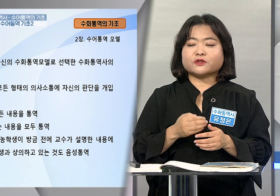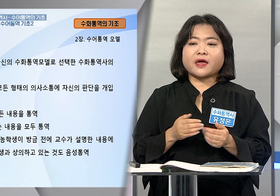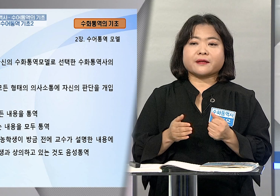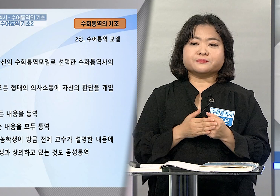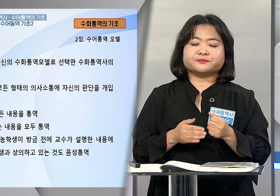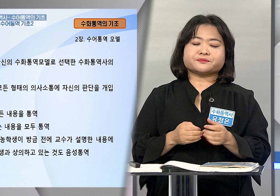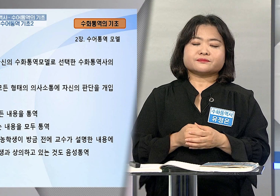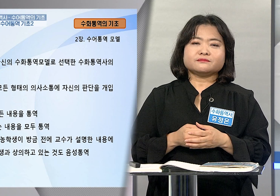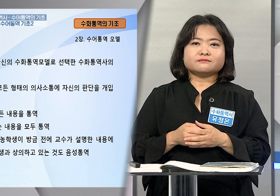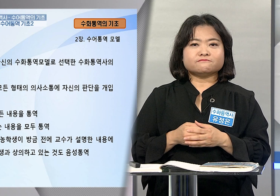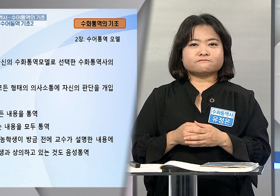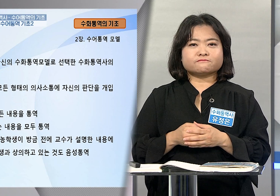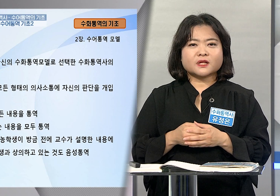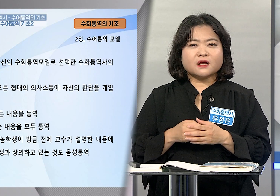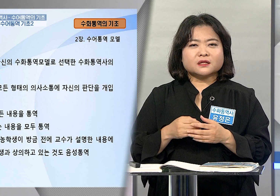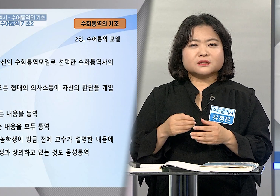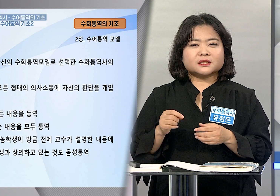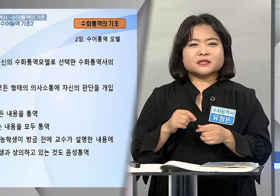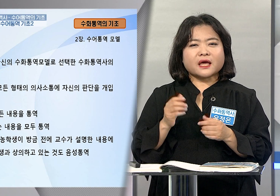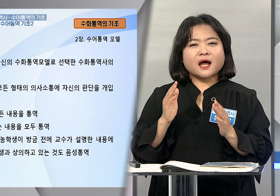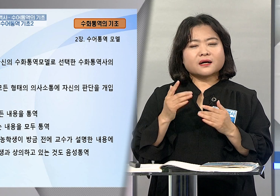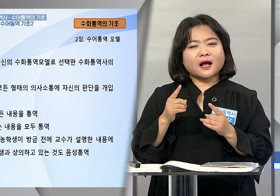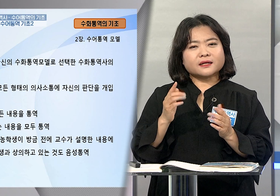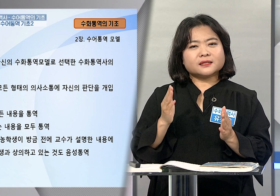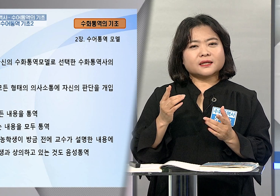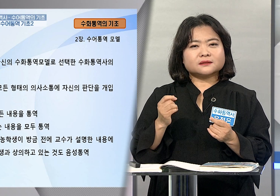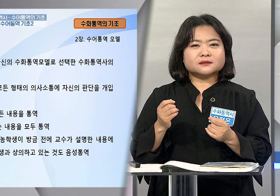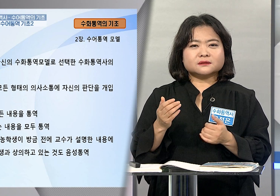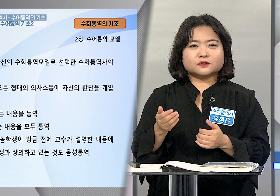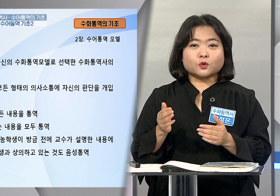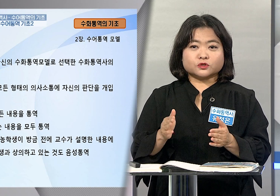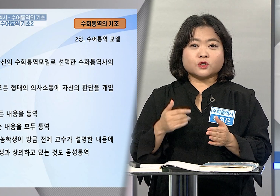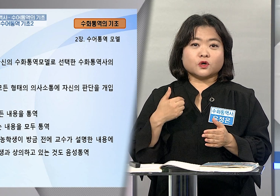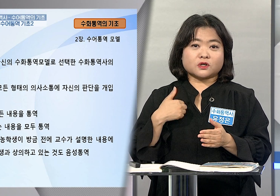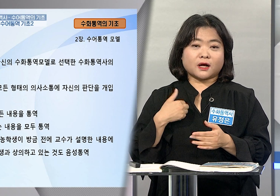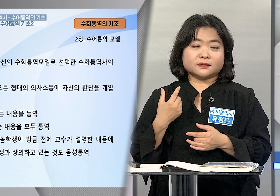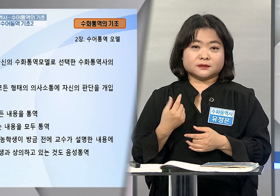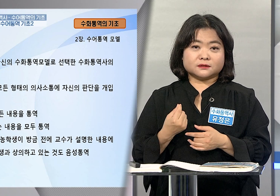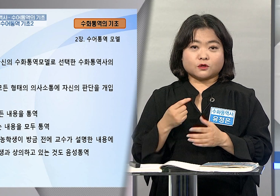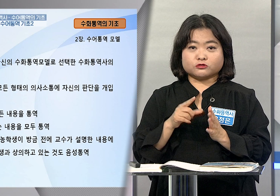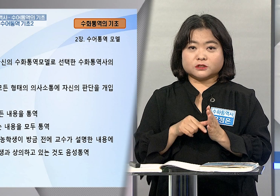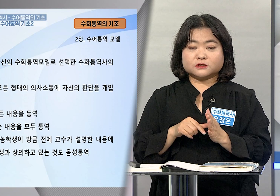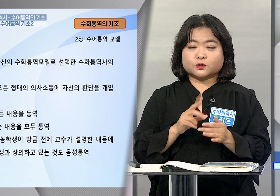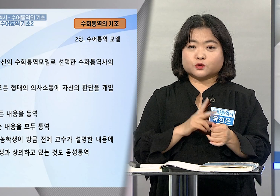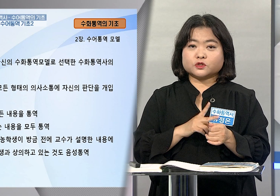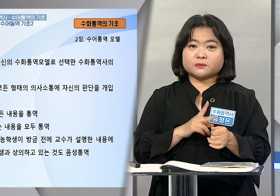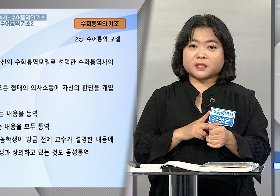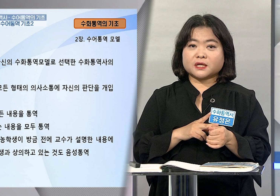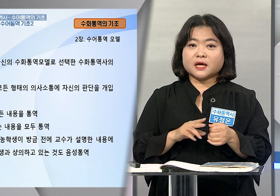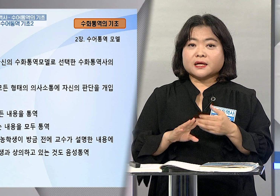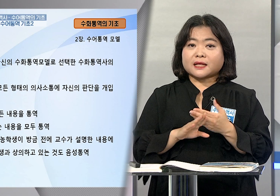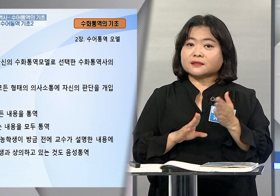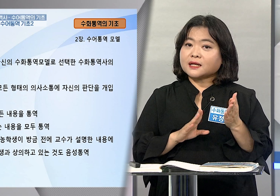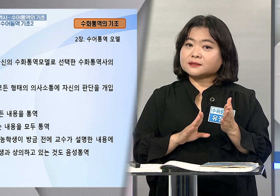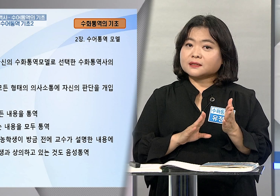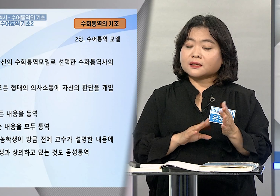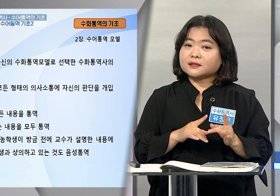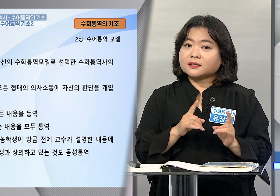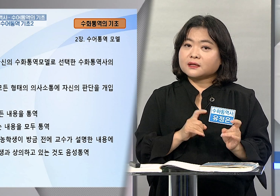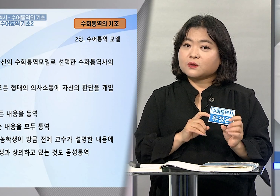때문에 특히 대학 강의 같은 경우는요. 저 같은 경우는 교수님이 다른 학생들한테 1대1로